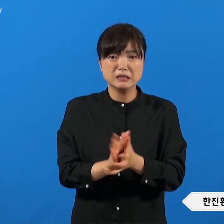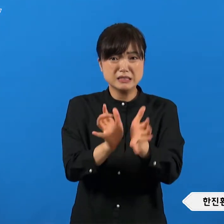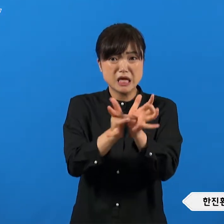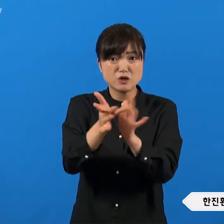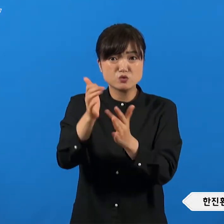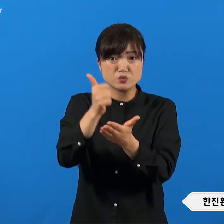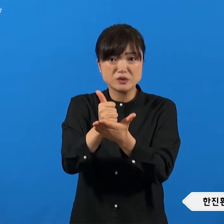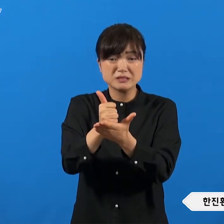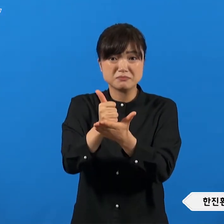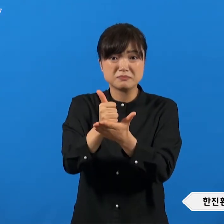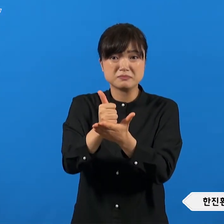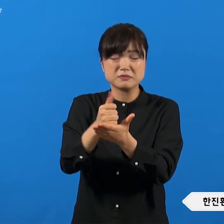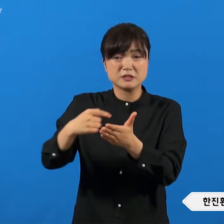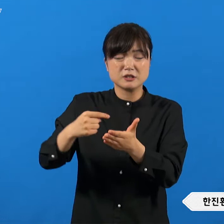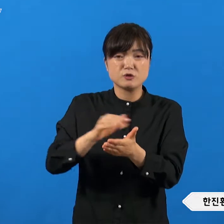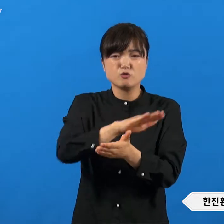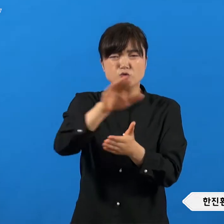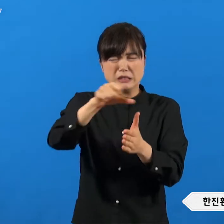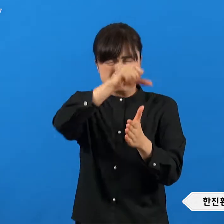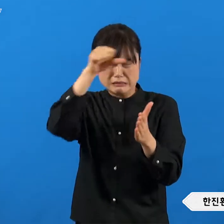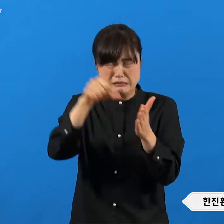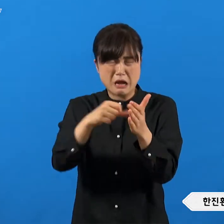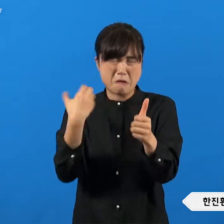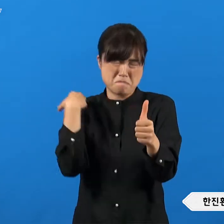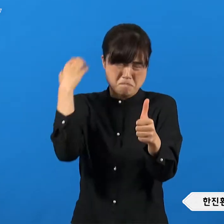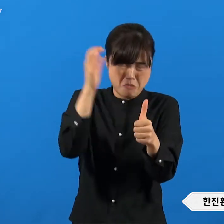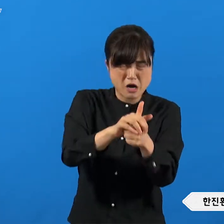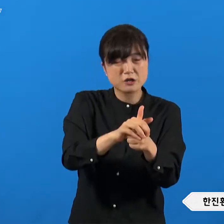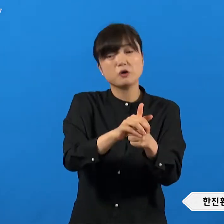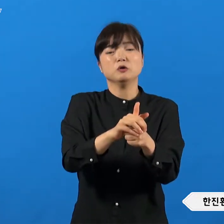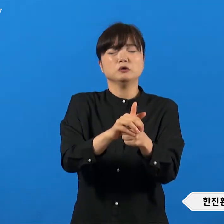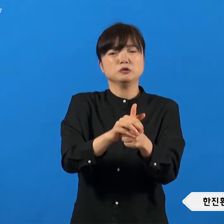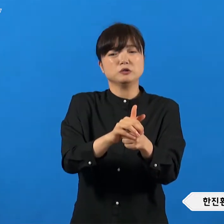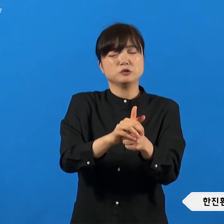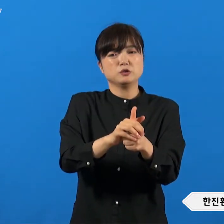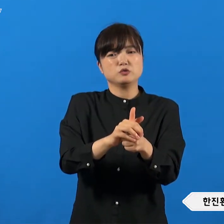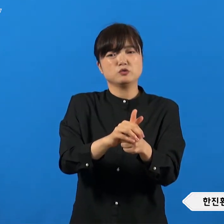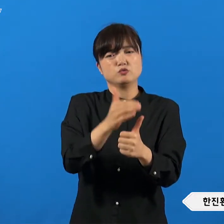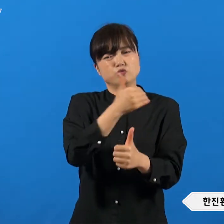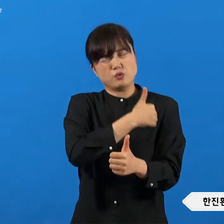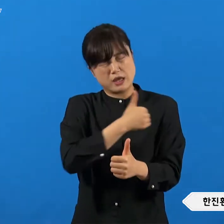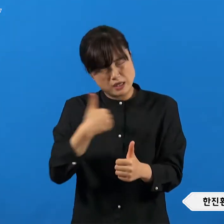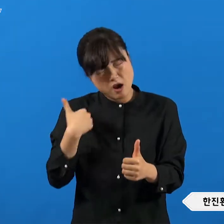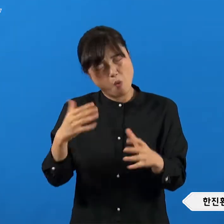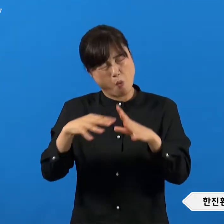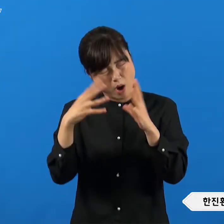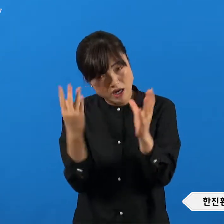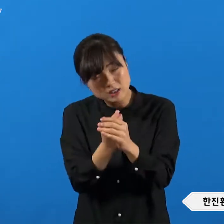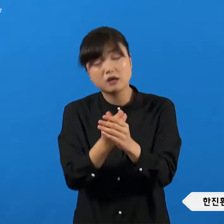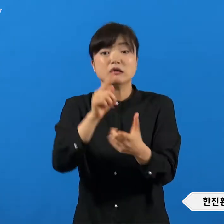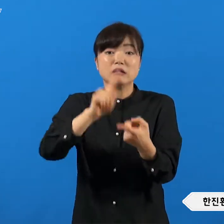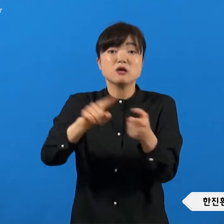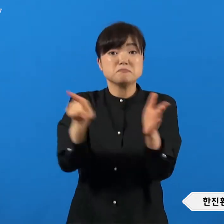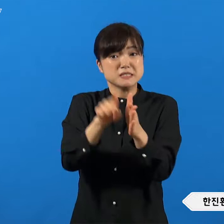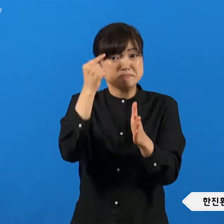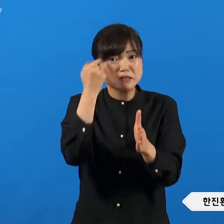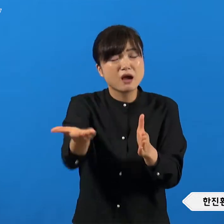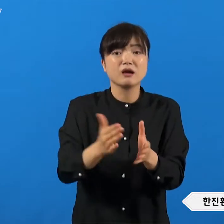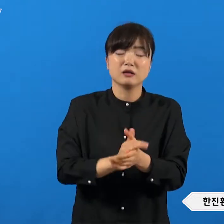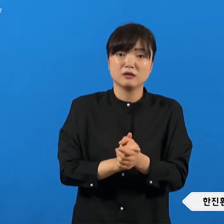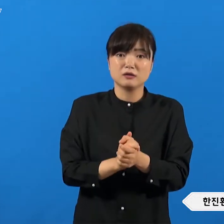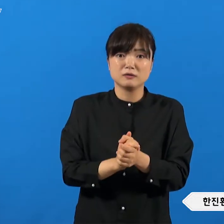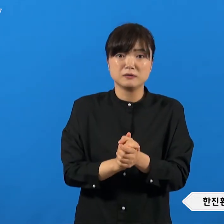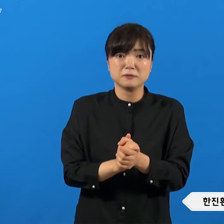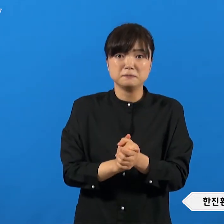예수님의 등은 우리가 그냥 내 운명을 다 맡겨버려도 좋을 튼튼하고 완전한 등이라는 것을 믿으십니까?